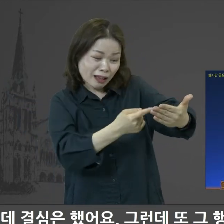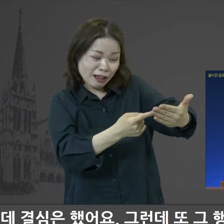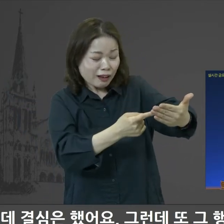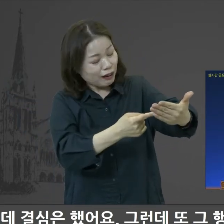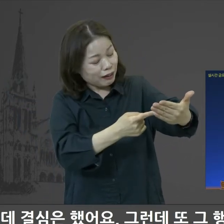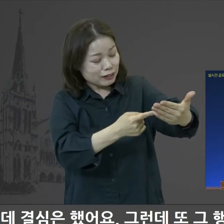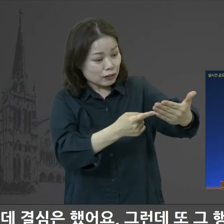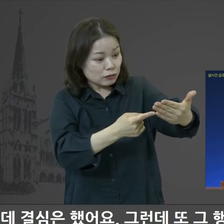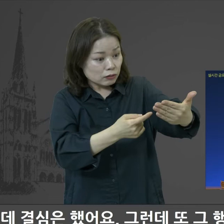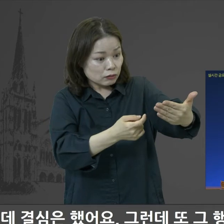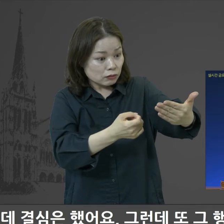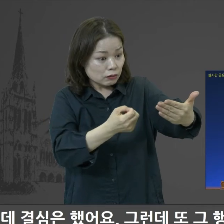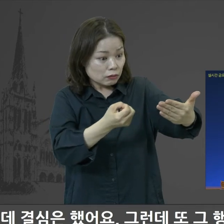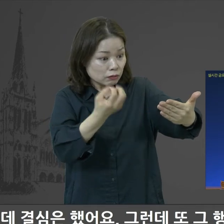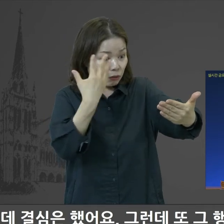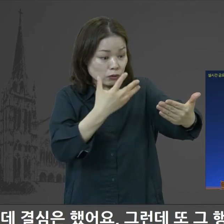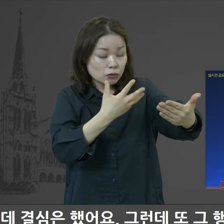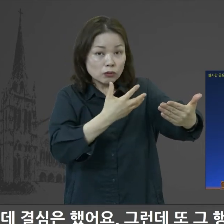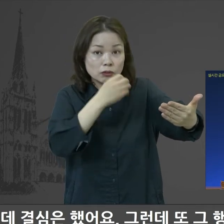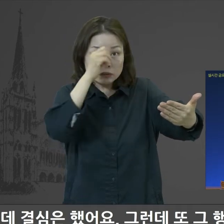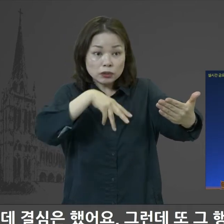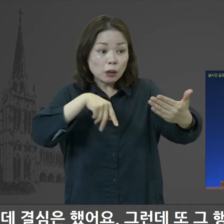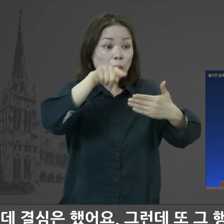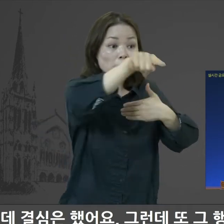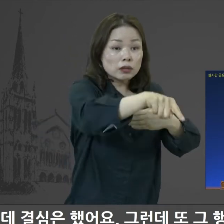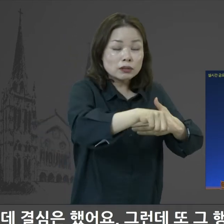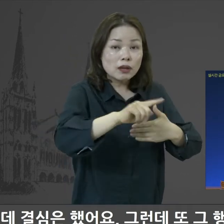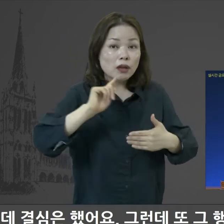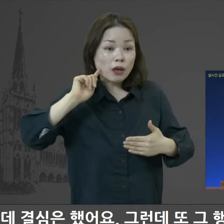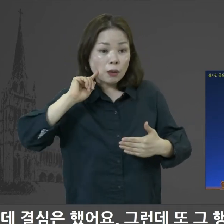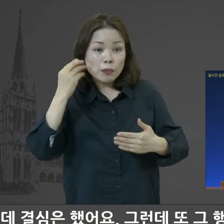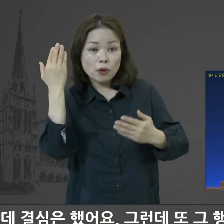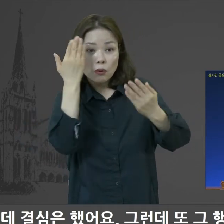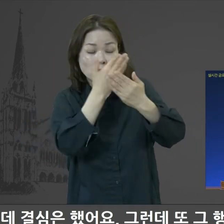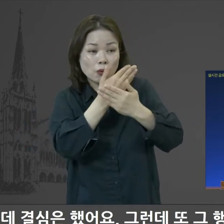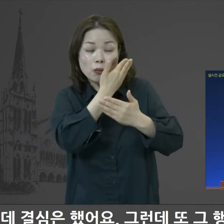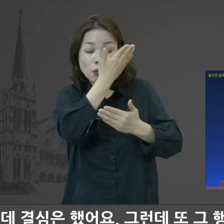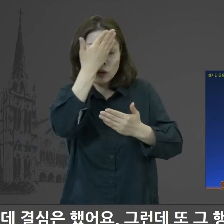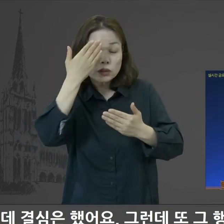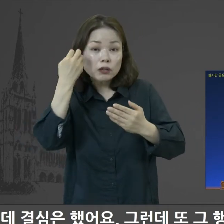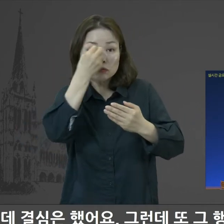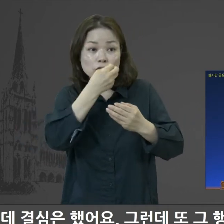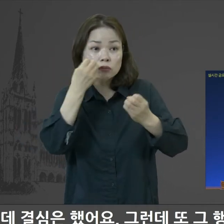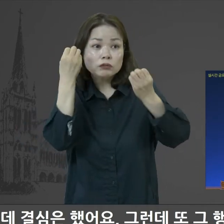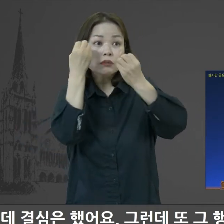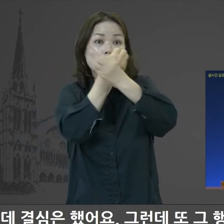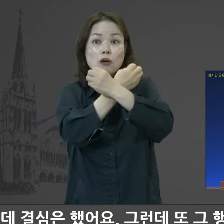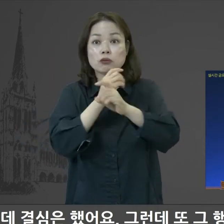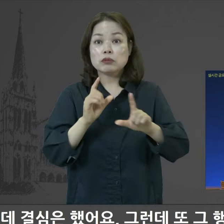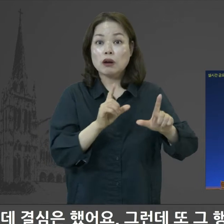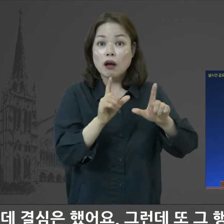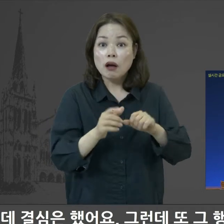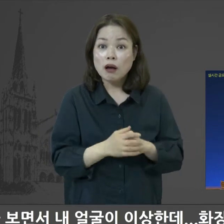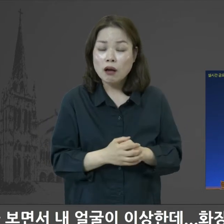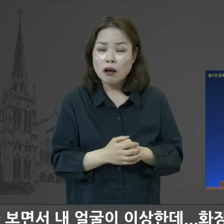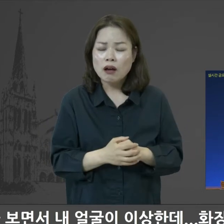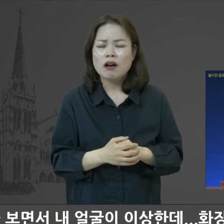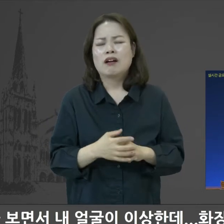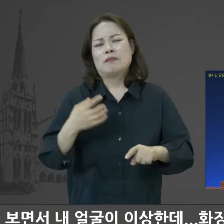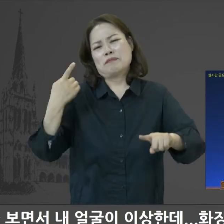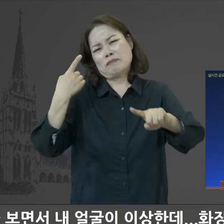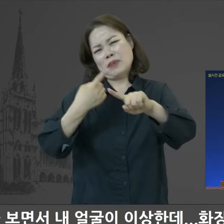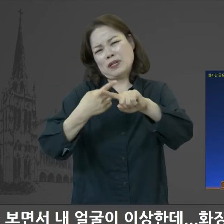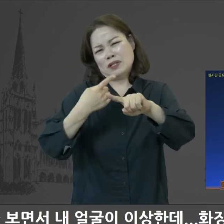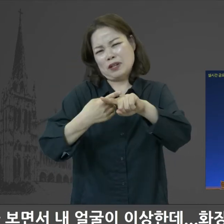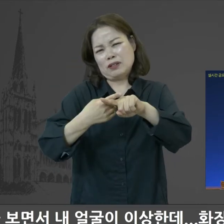그리고 까먹는 거야. 그리고 나가는 거야. 그리고 자기 예쁘게 화장된 줄 알고 다니는 겁니다. 그런 거와 똑같아. 이렇게